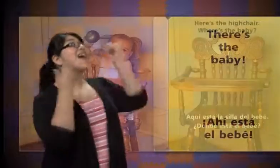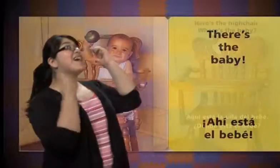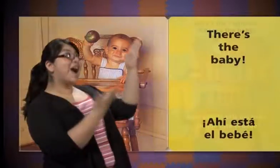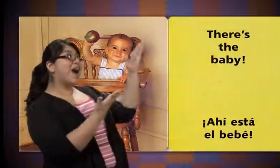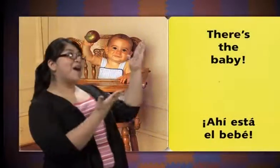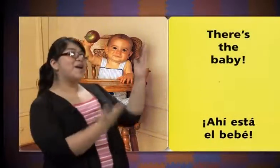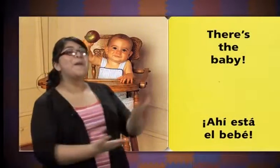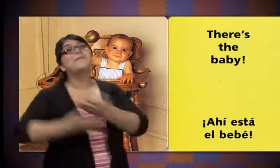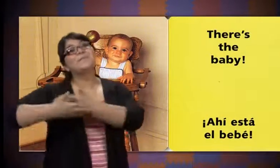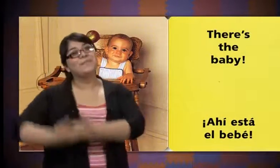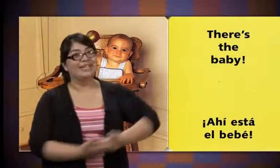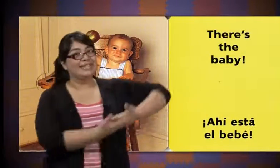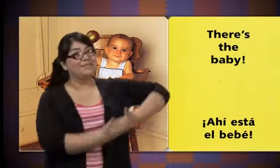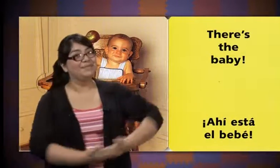Ahí está el bebé.